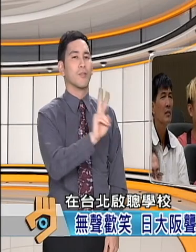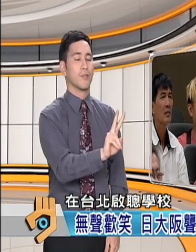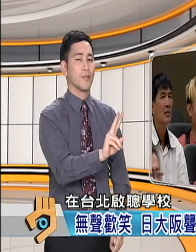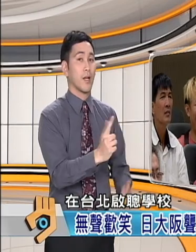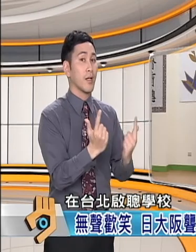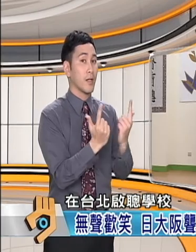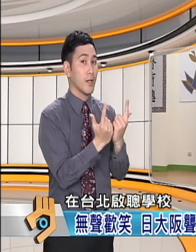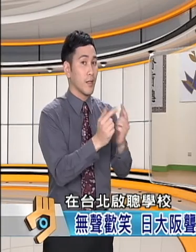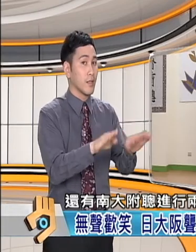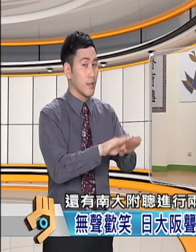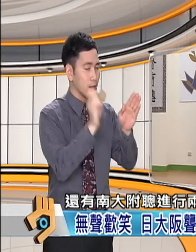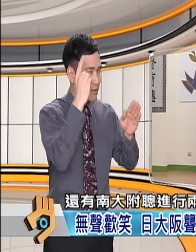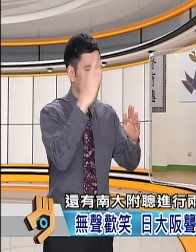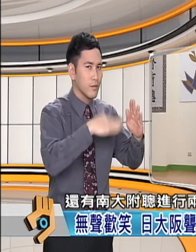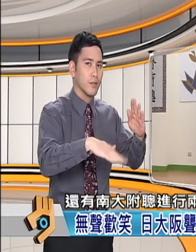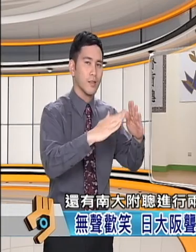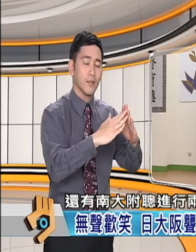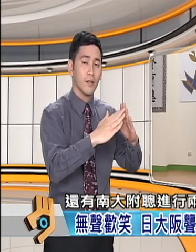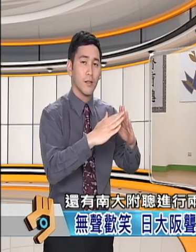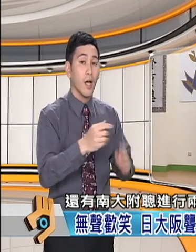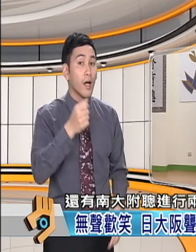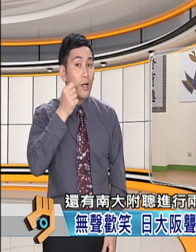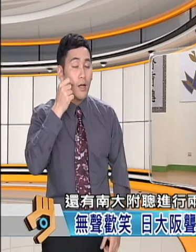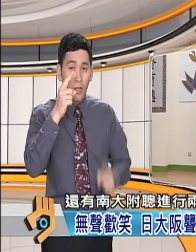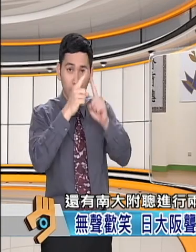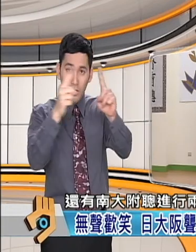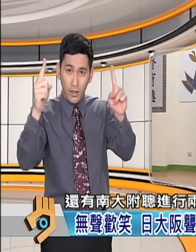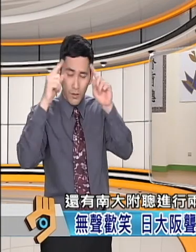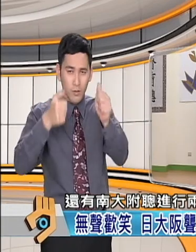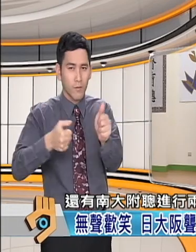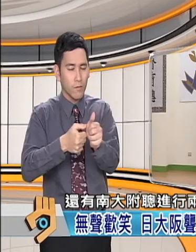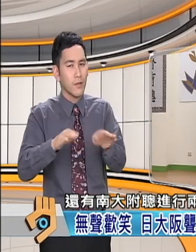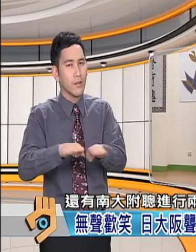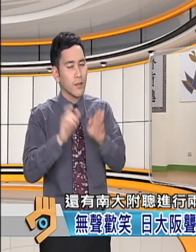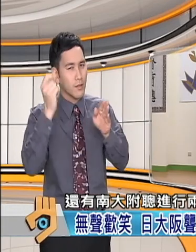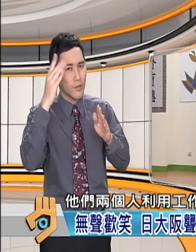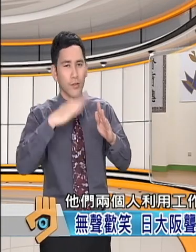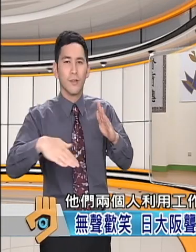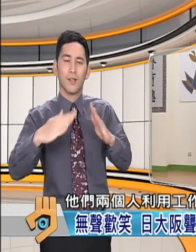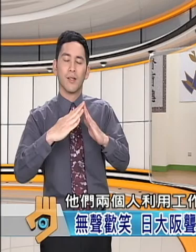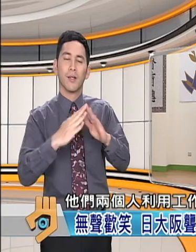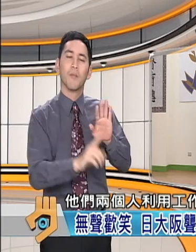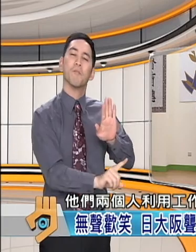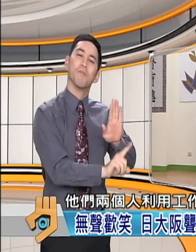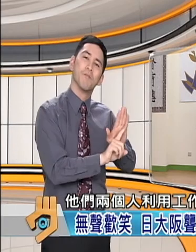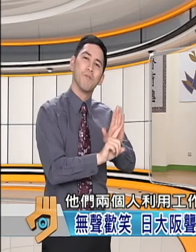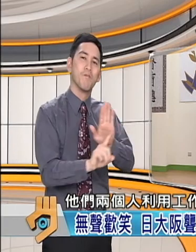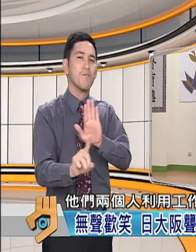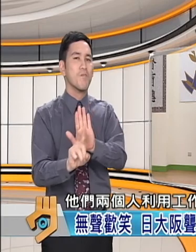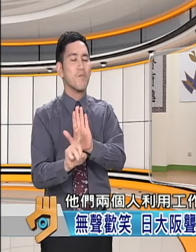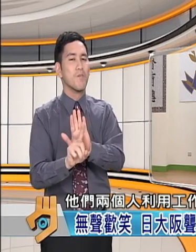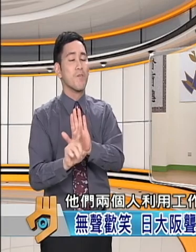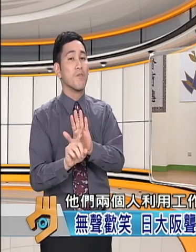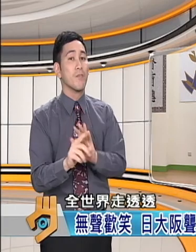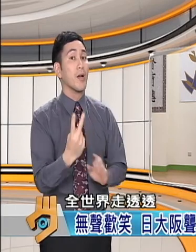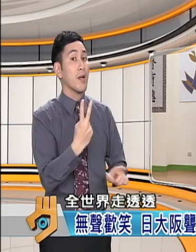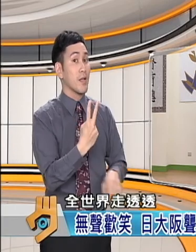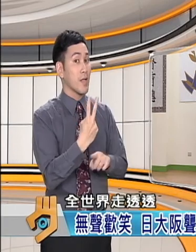校还有南大附聪进行两场演出。他们两个人利用工作之余全世界走透